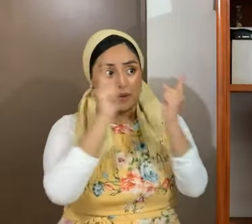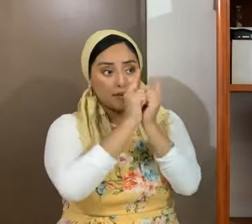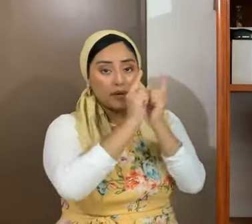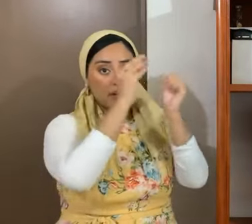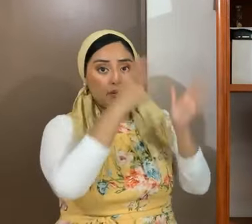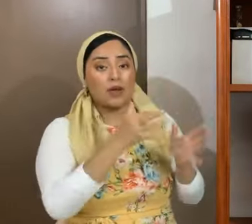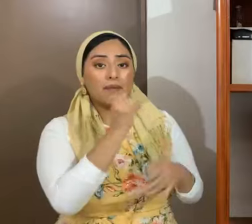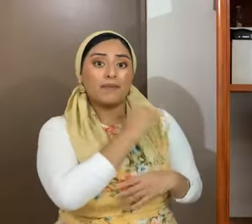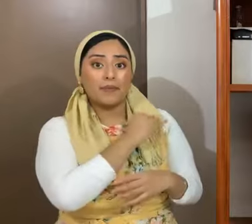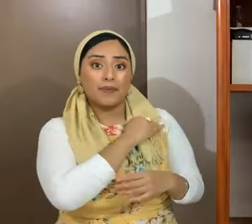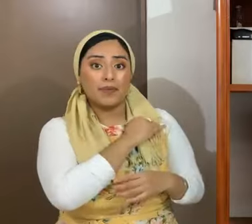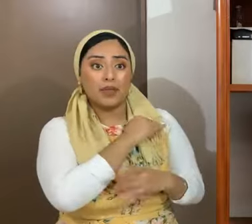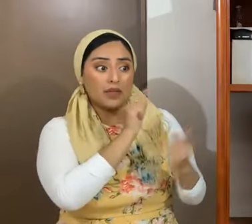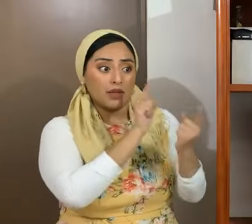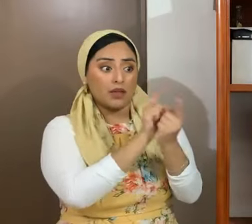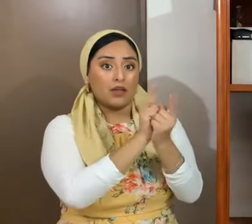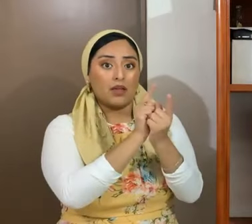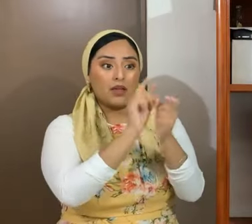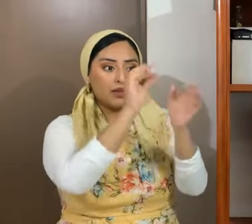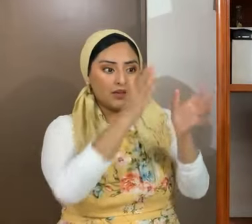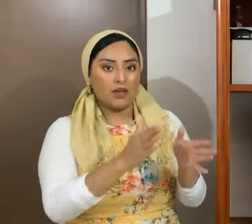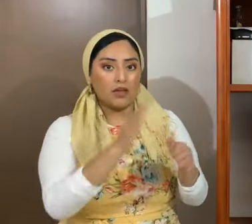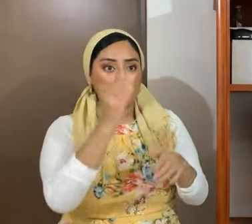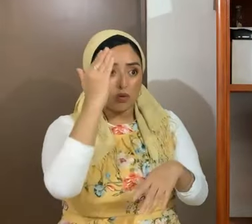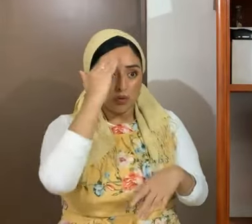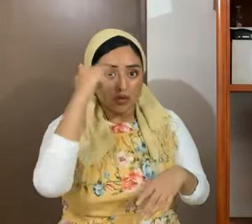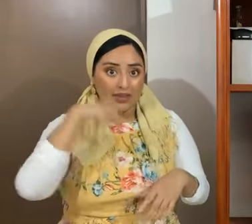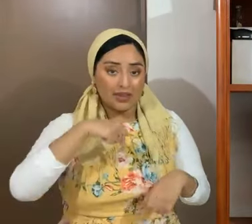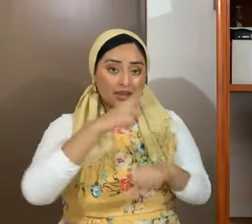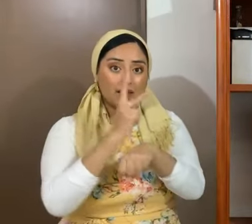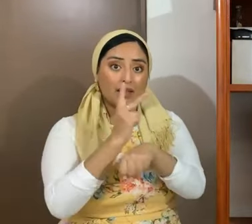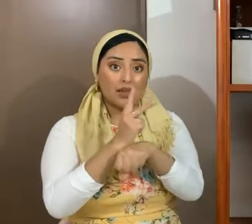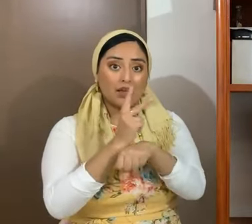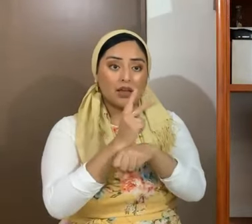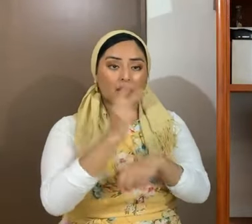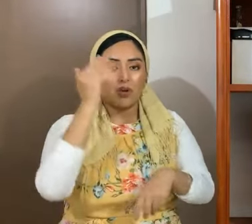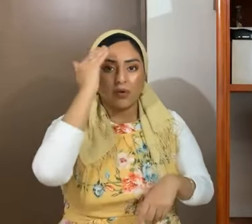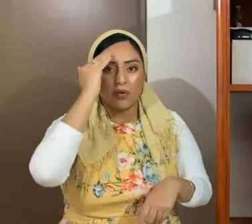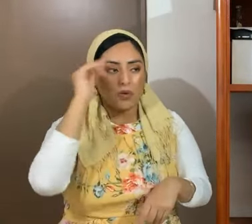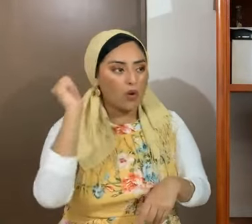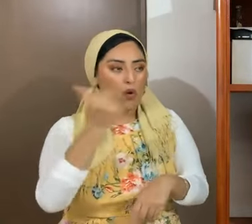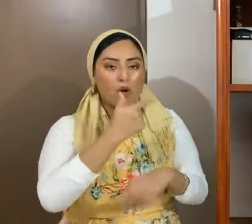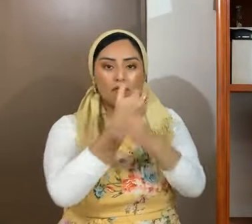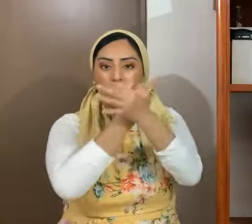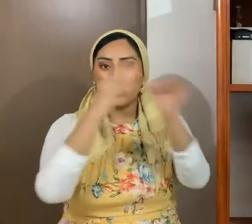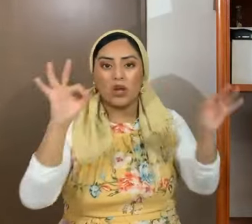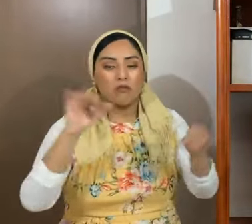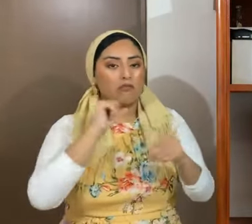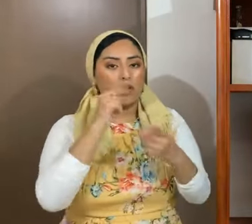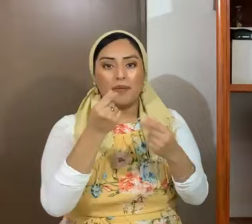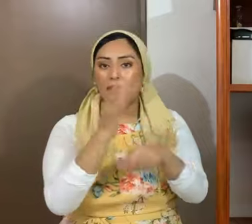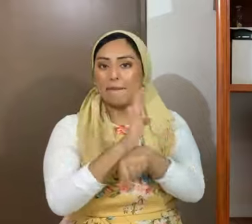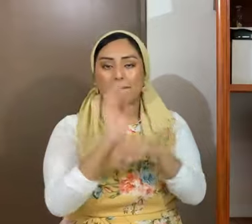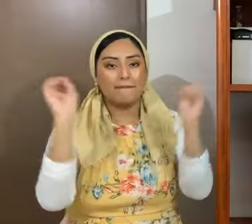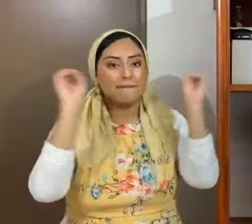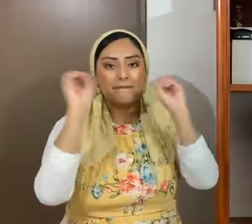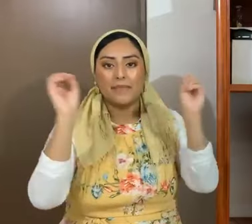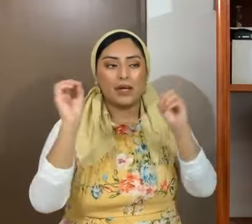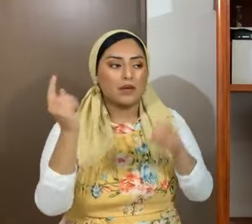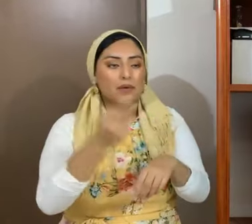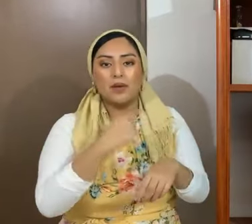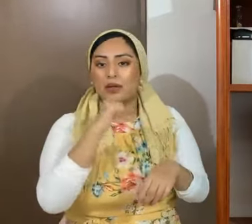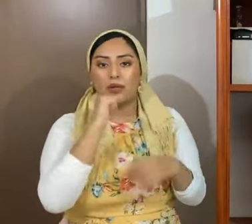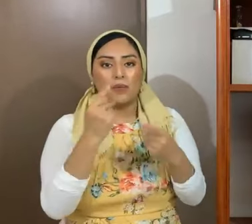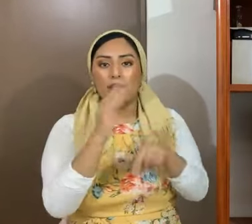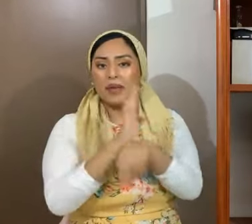Roy, conoce a los Roim, conoce esta obra que el Eterno levantó, sabe que todo es gratis, que no se hace negocio, que nosotros no